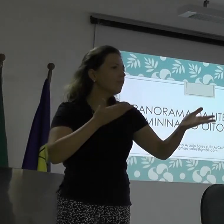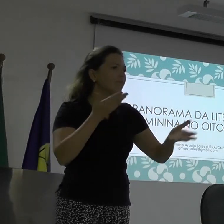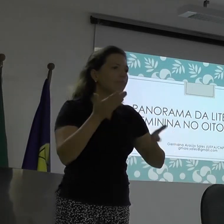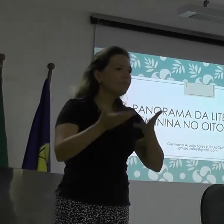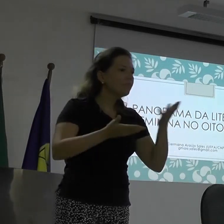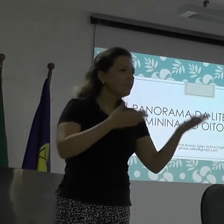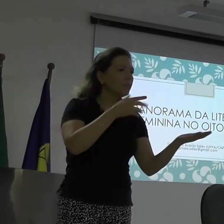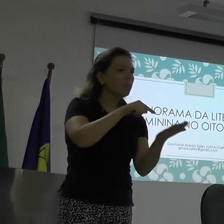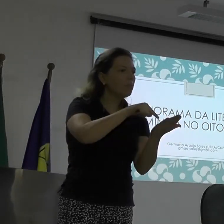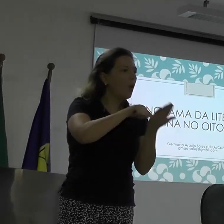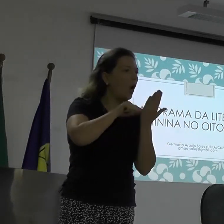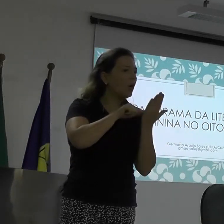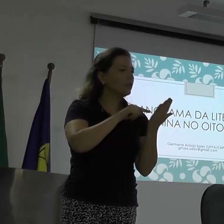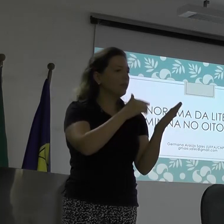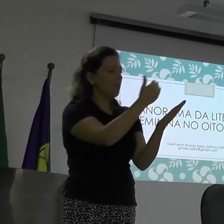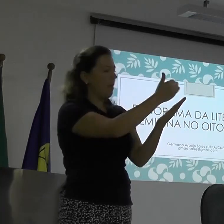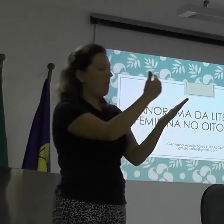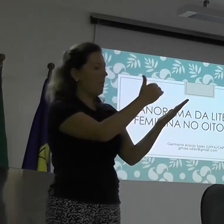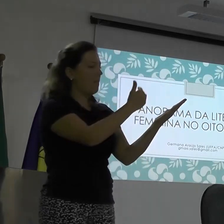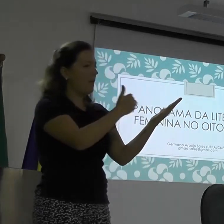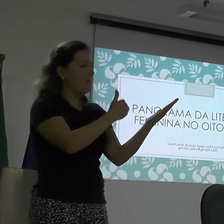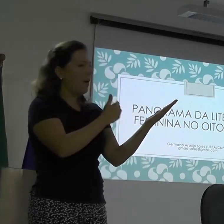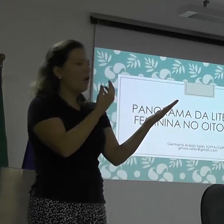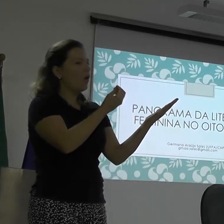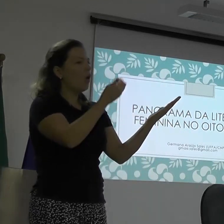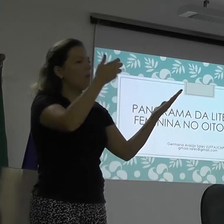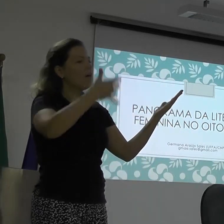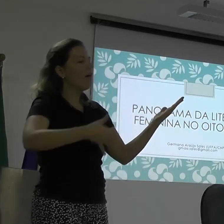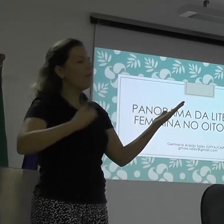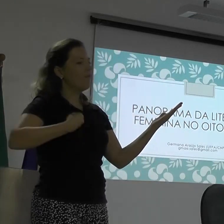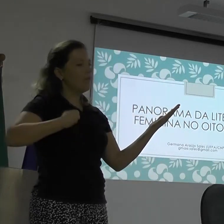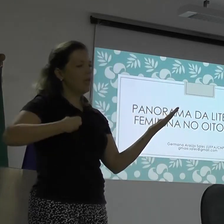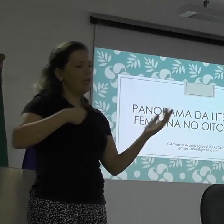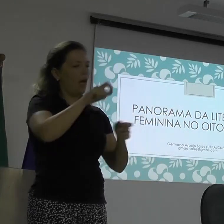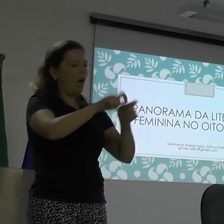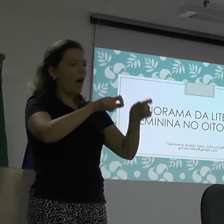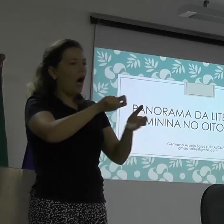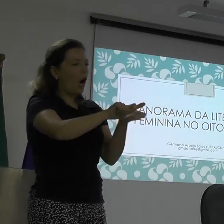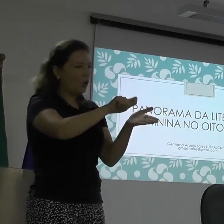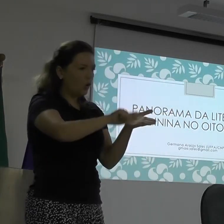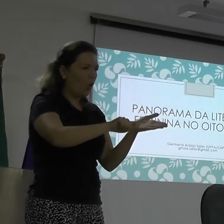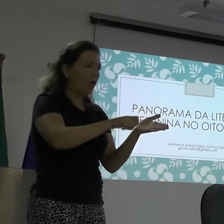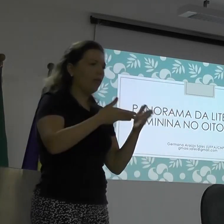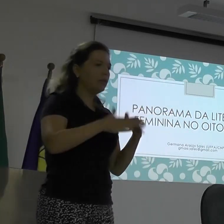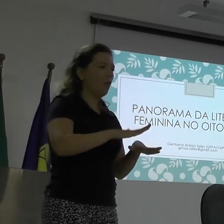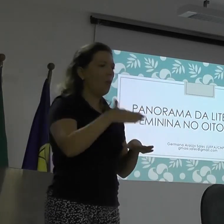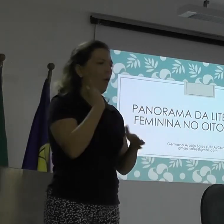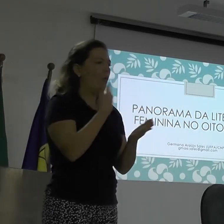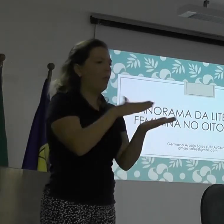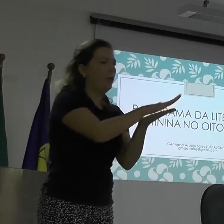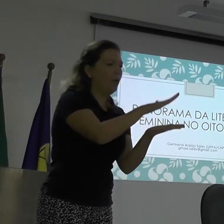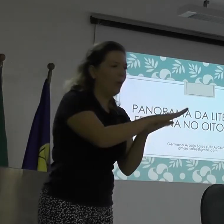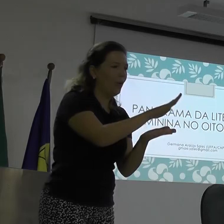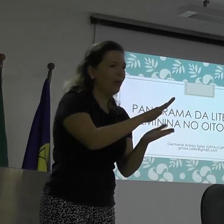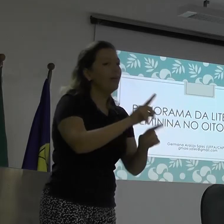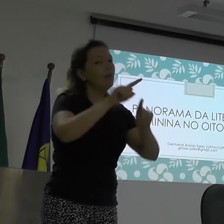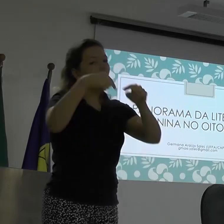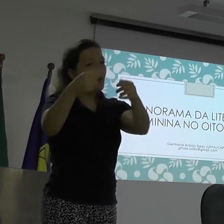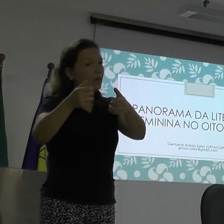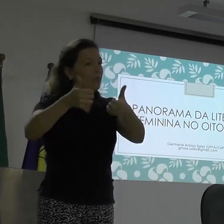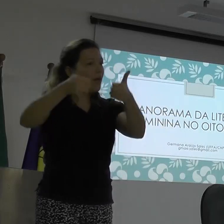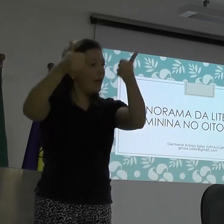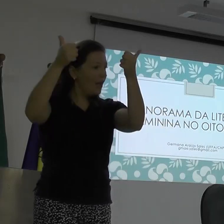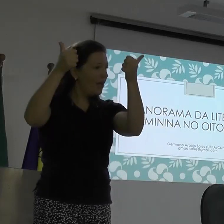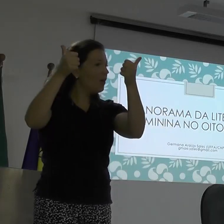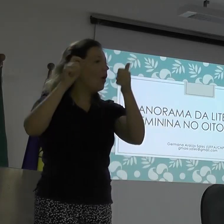de autores, nasceu, morreu, publicou, e tem alguns melhores comentados, não é isso? Os que